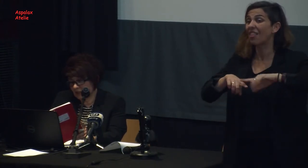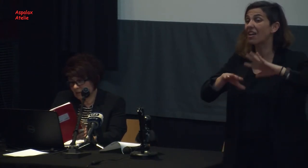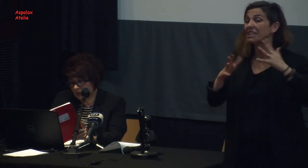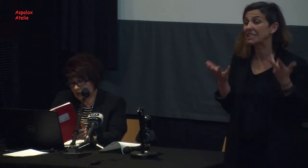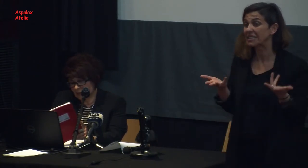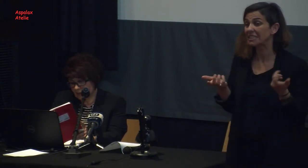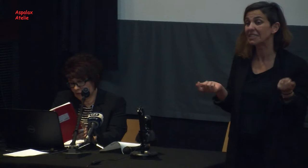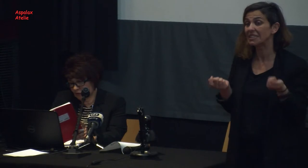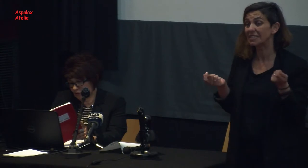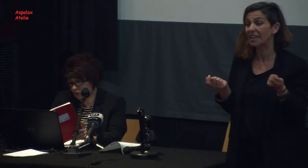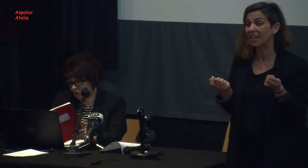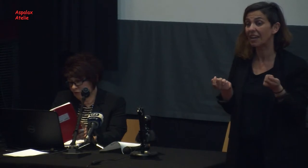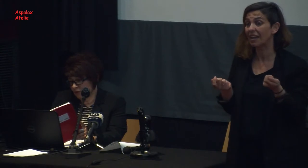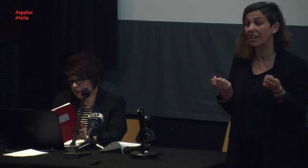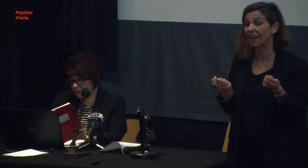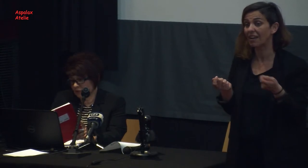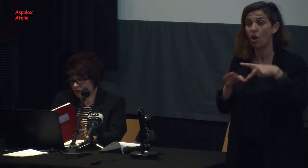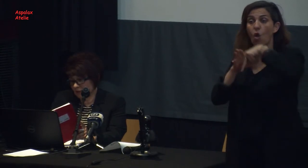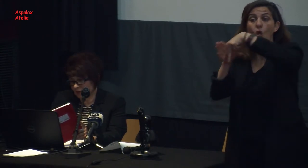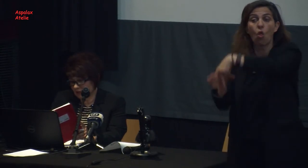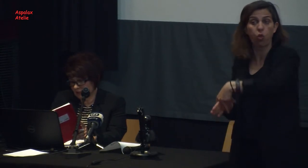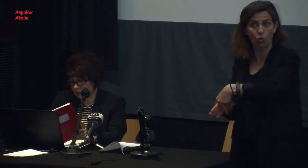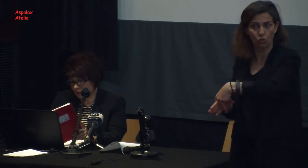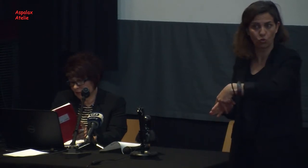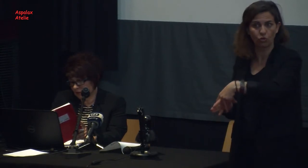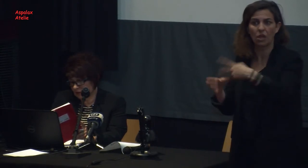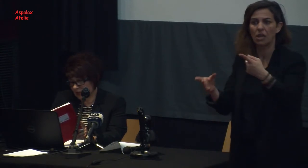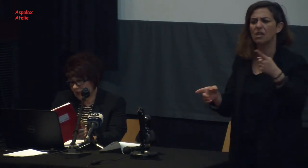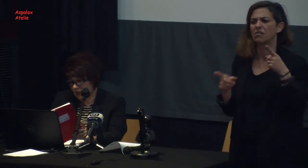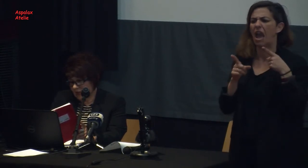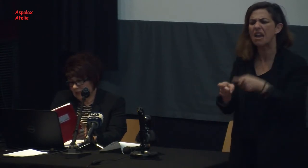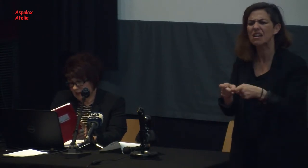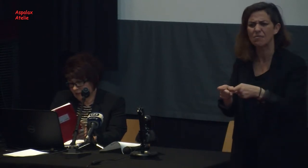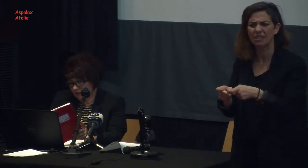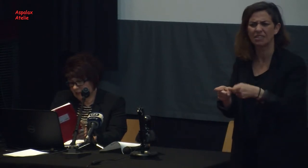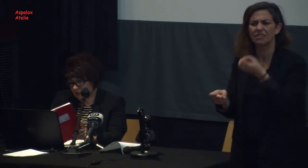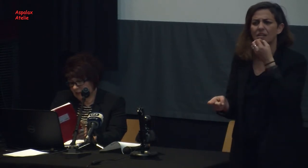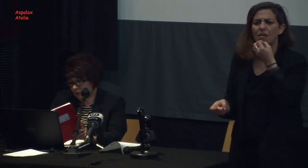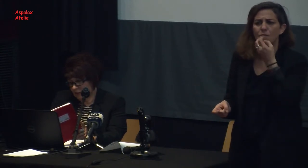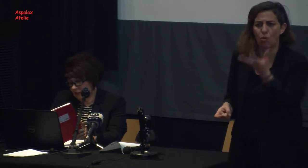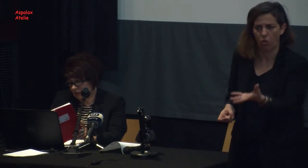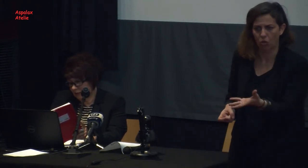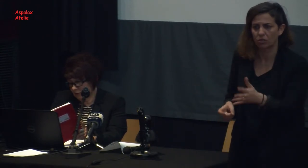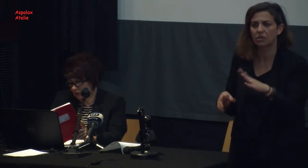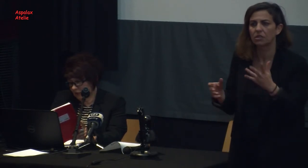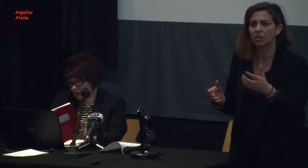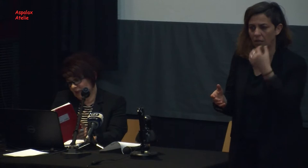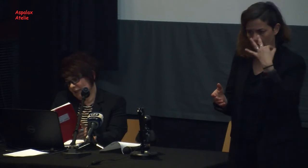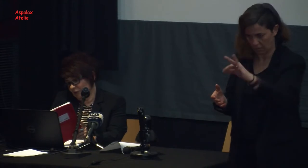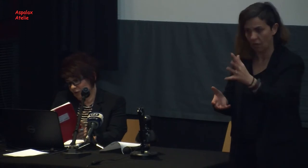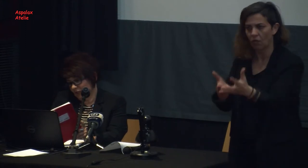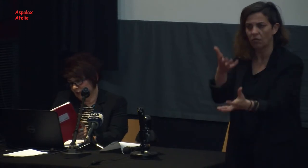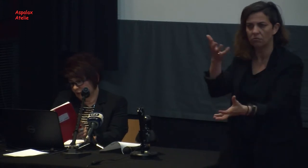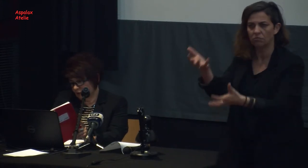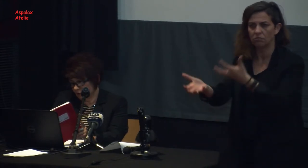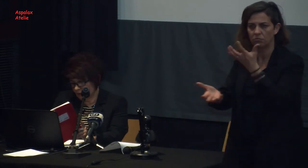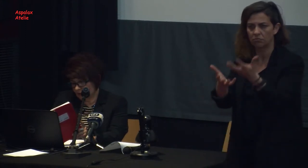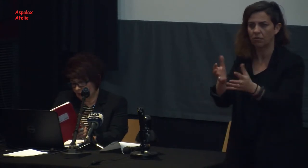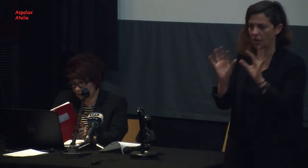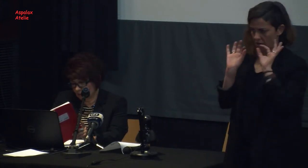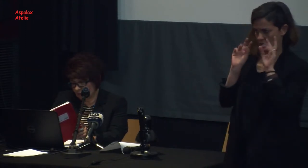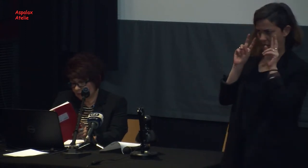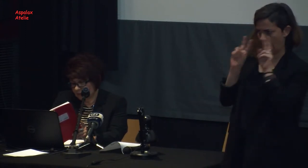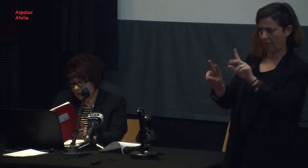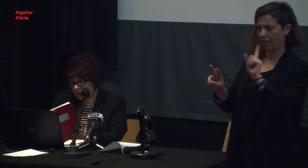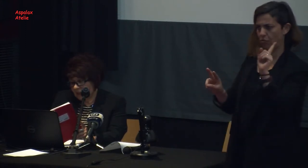εντυπωνόταν με κάψιμο στους δούλους ή στους εγκληματίες προδότες για να φαίνεται η κοινωνική